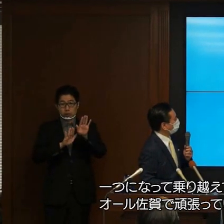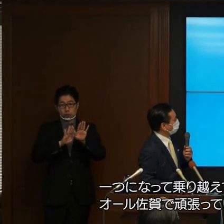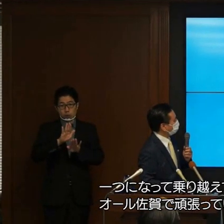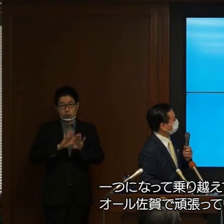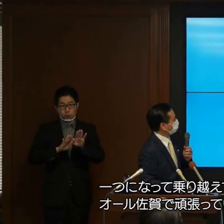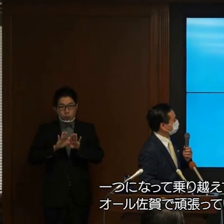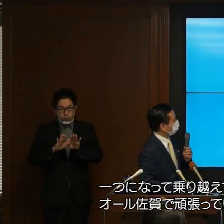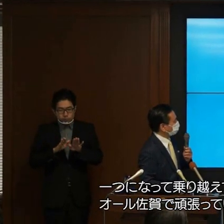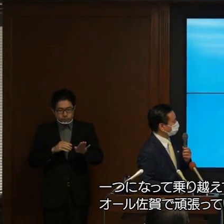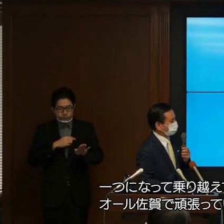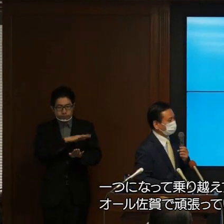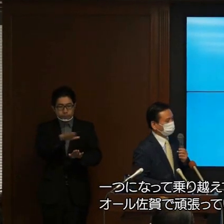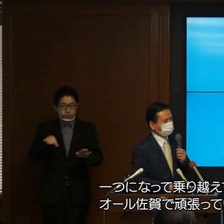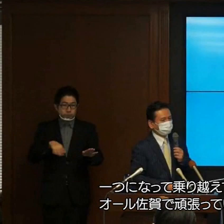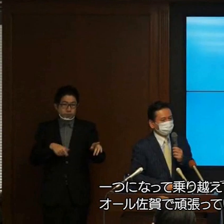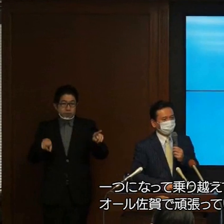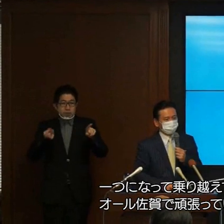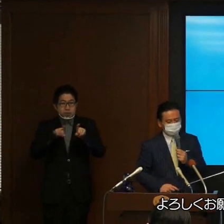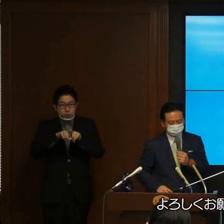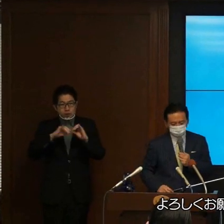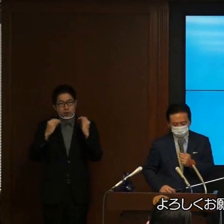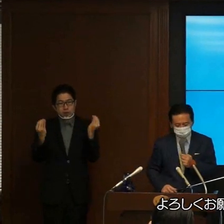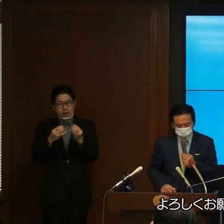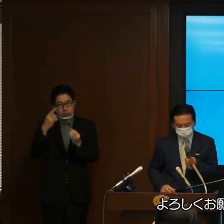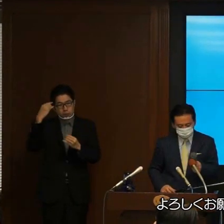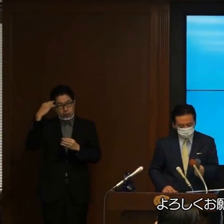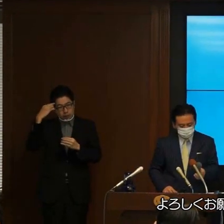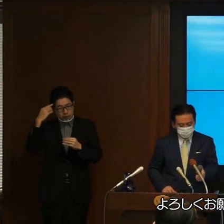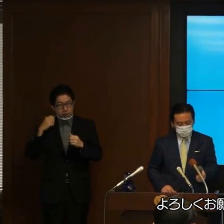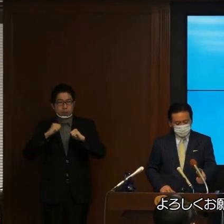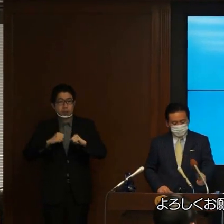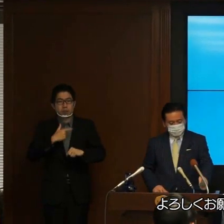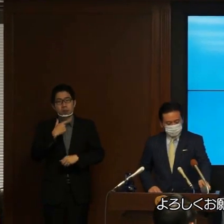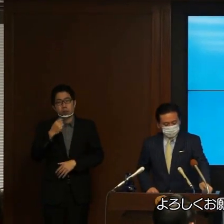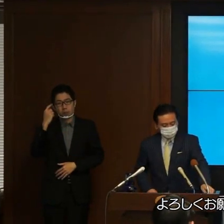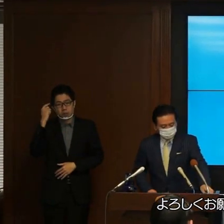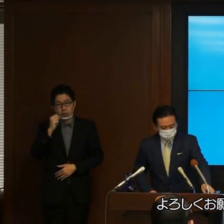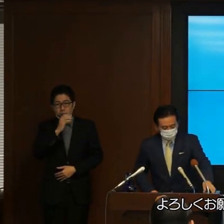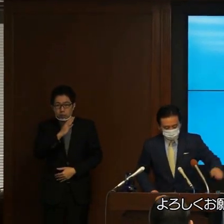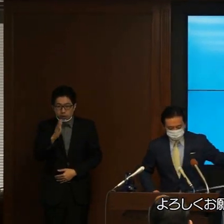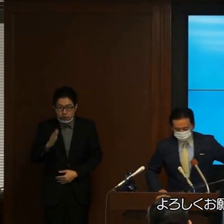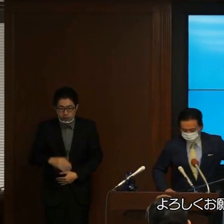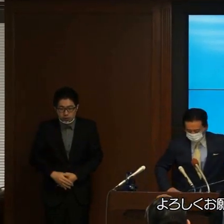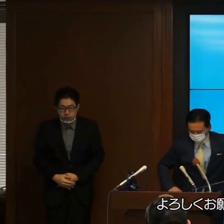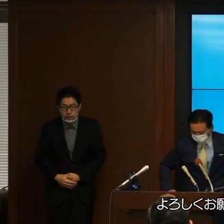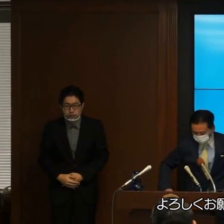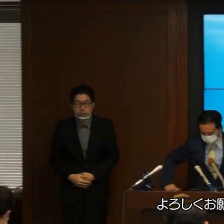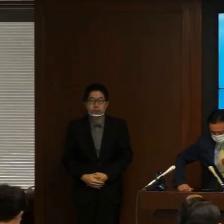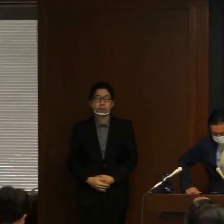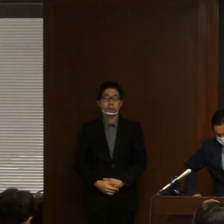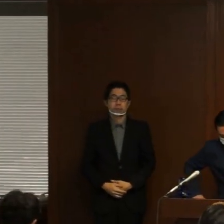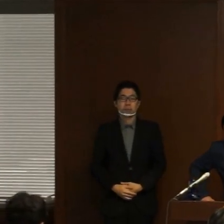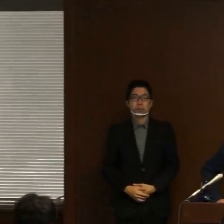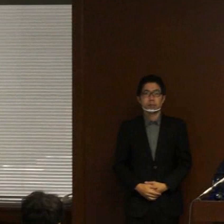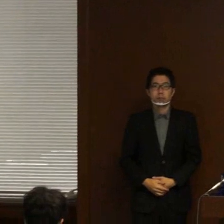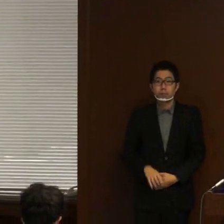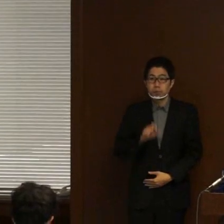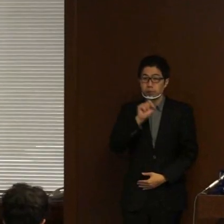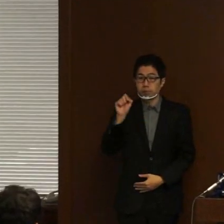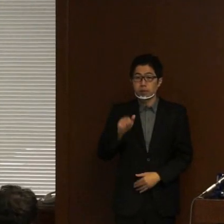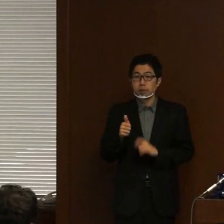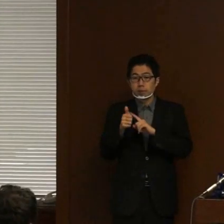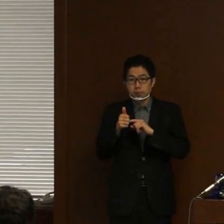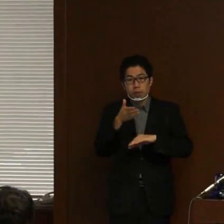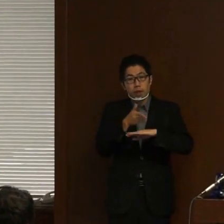って乗り越えてチームサガを佐賀で頑張っていきたいと思います。よろしくお願いします。 はい、ありがとうございました。それ